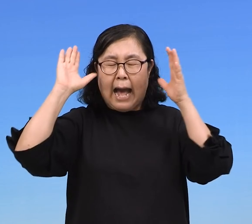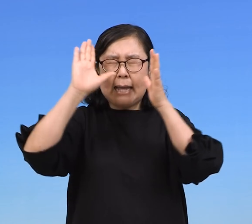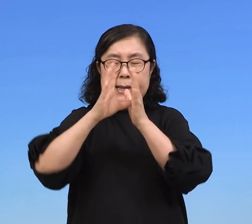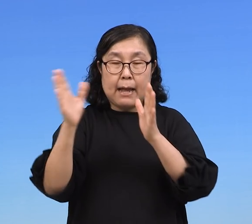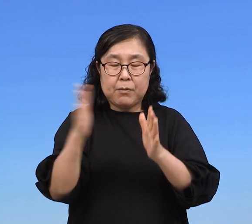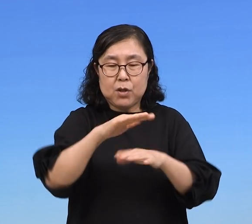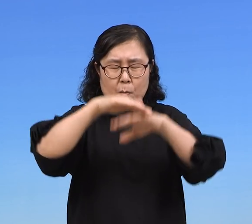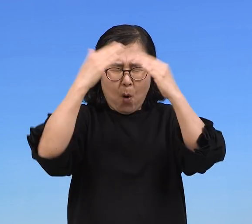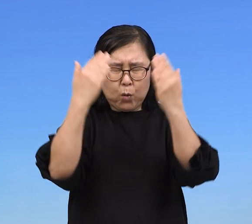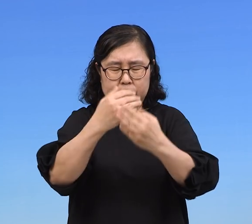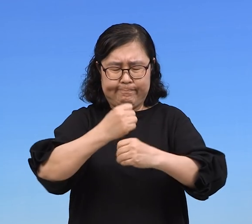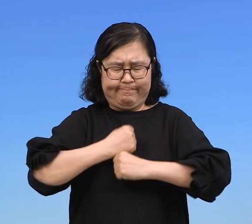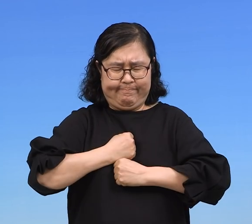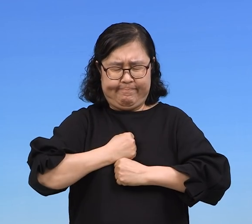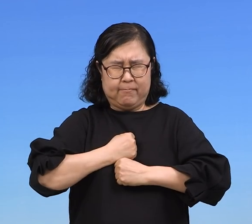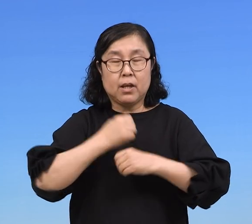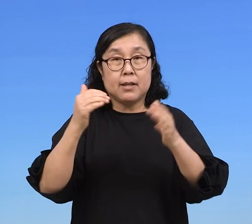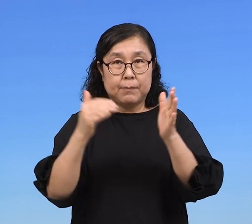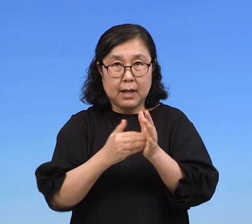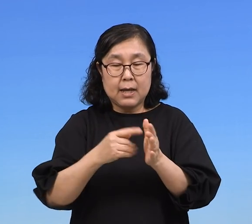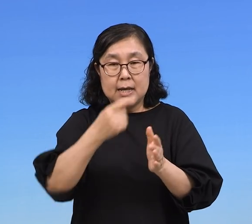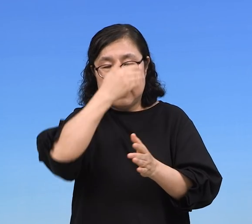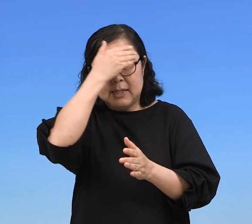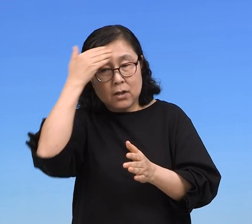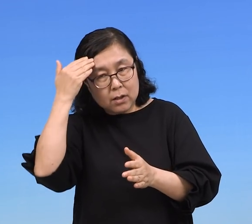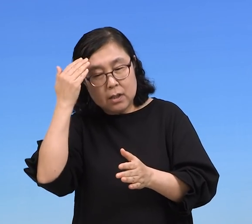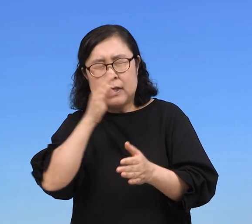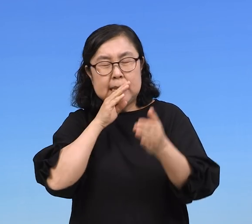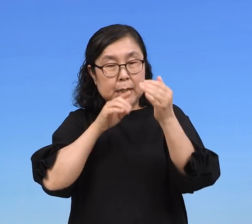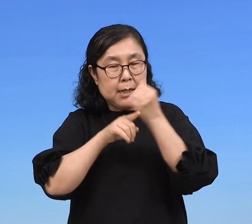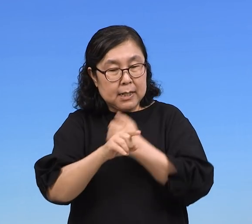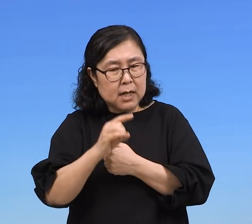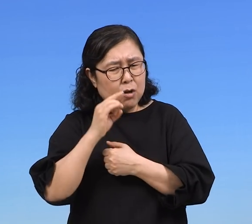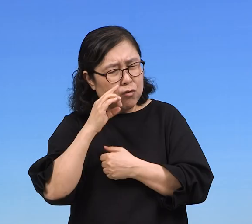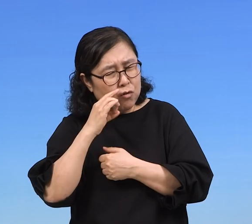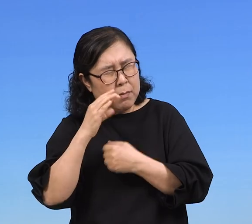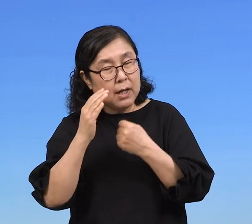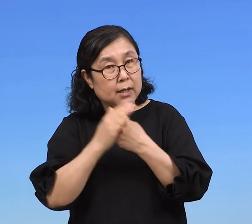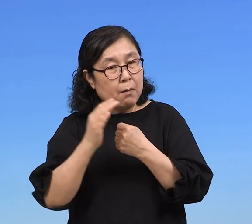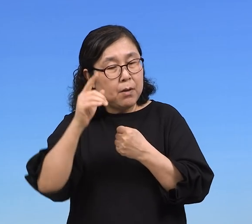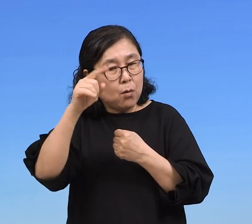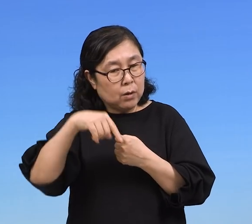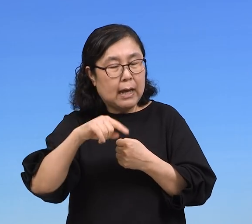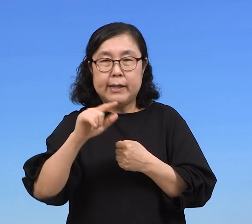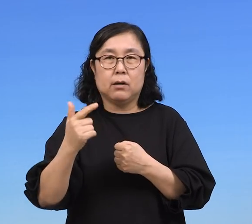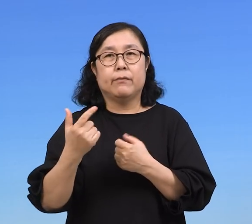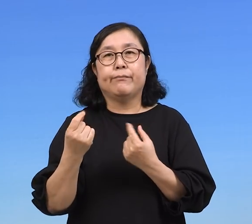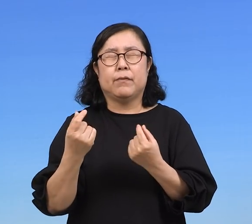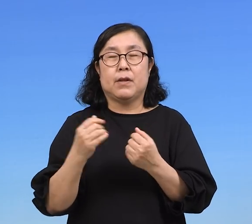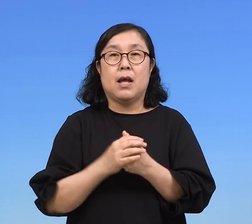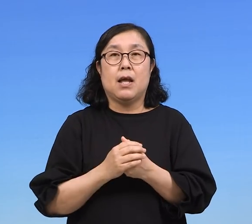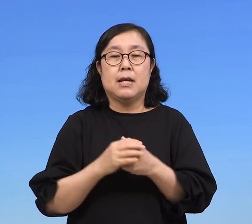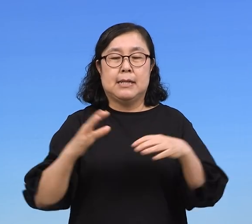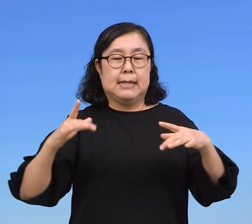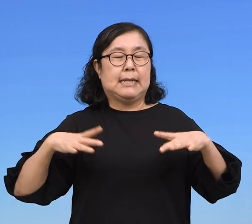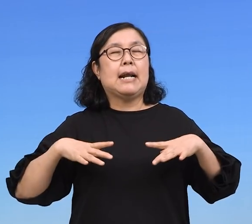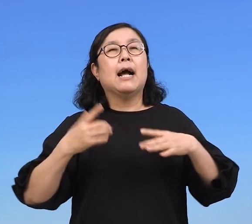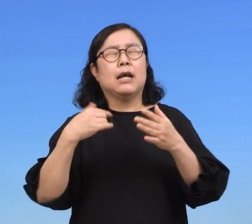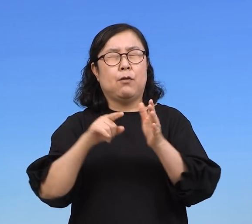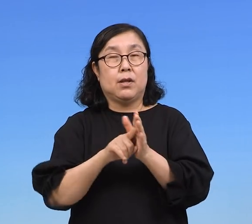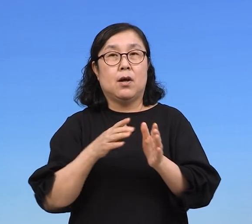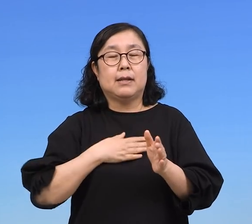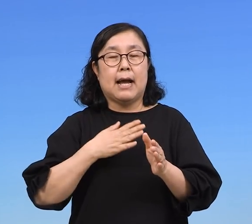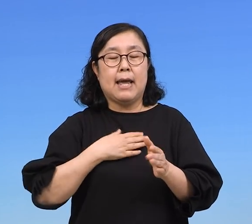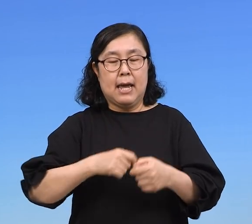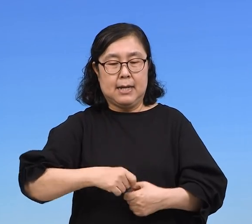내가 어려서부터 다 지켰나이다. 가만히 보니까요, 진짜 진리가 궁금해서 찾아간 거 아닌 것 같아요. 자랑하기